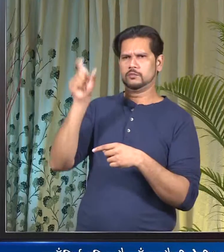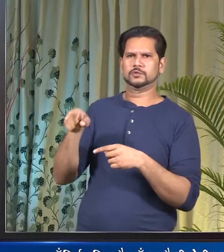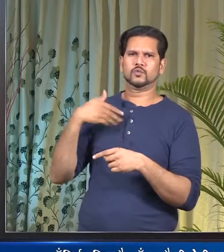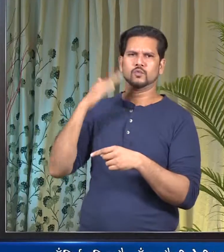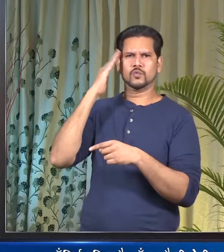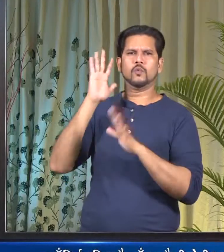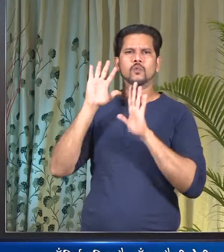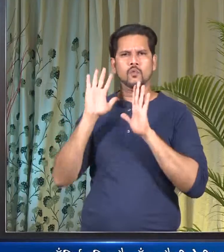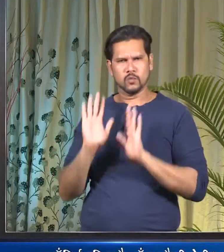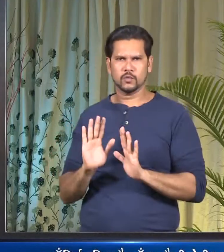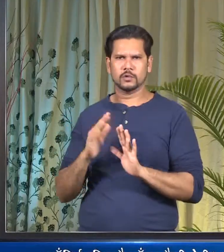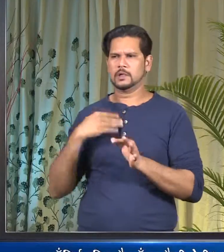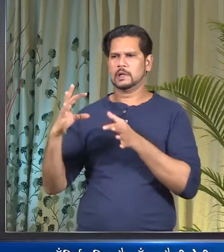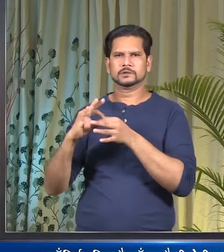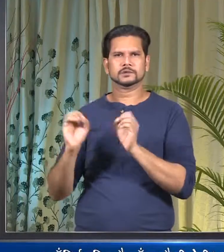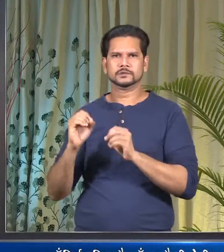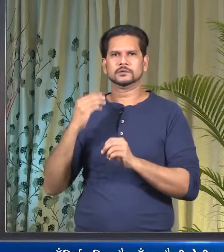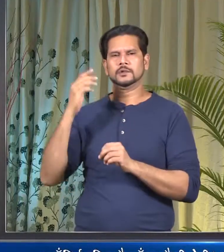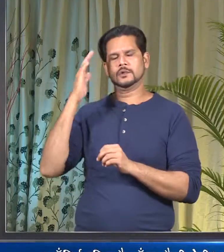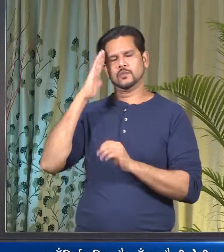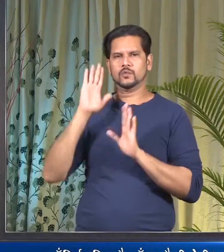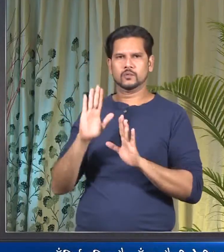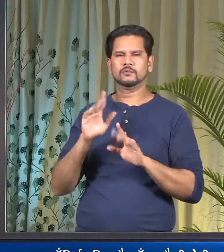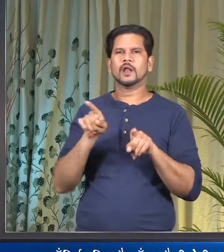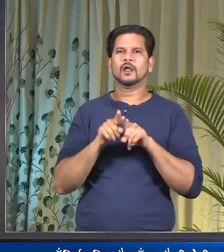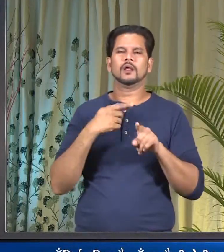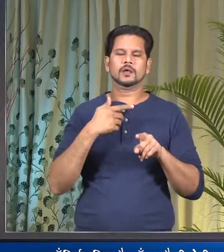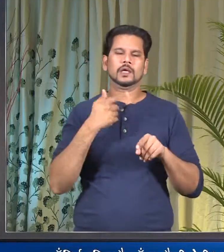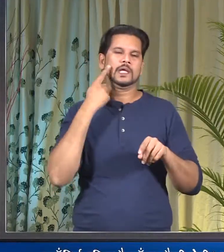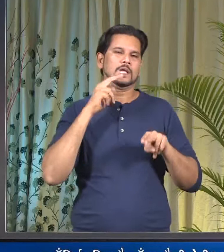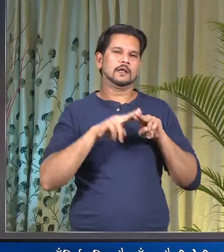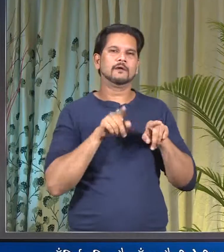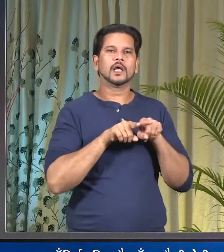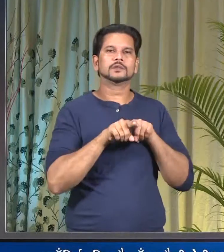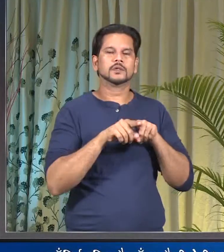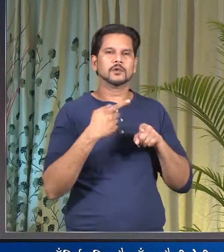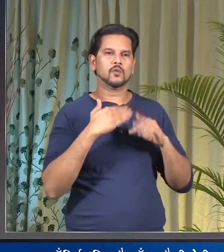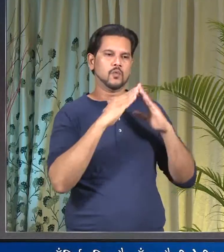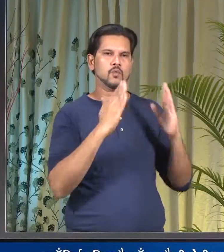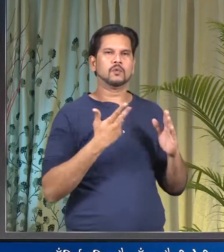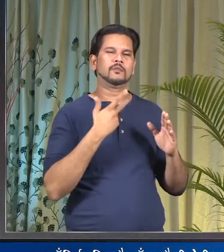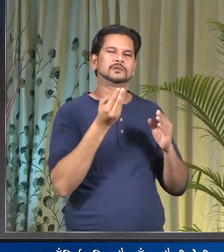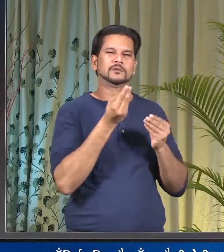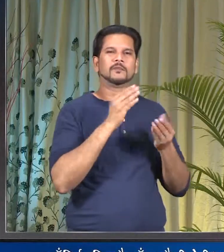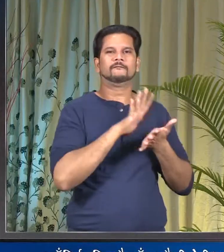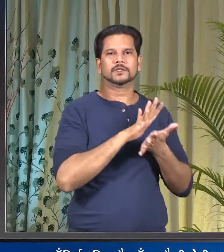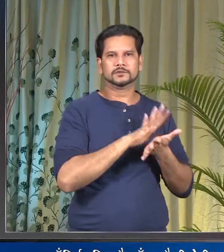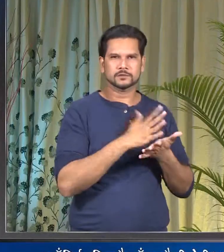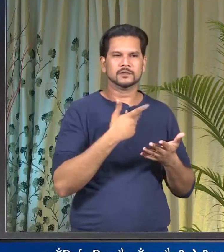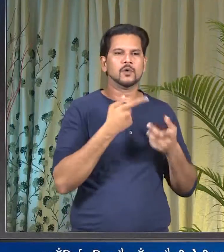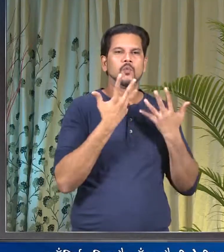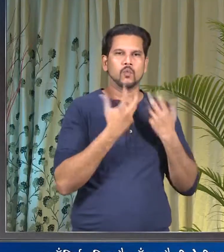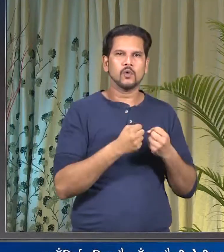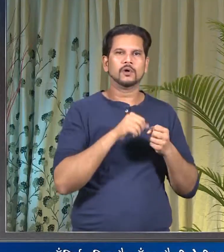आज मान लोग के हमारे घर में कोई फंक्शन है और हमें हर परीचित व्यक्ती को इन्वाइट करना है